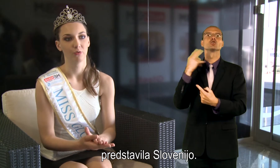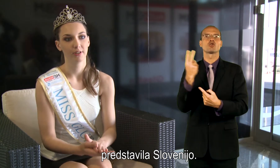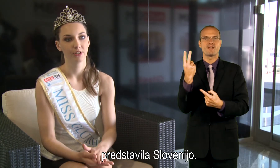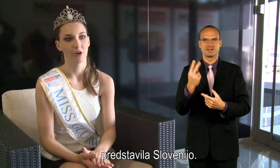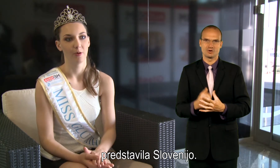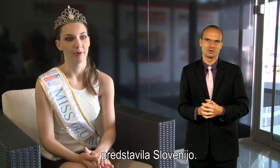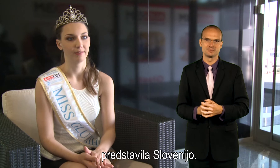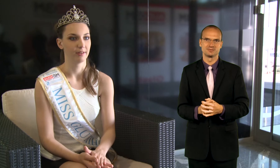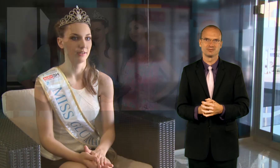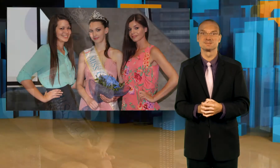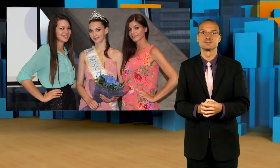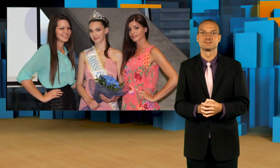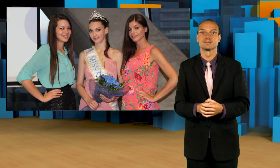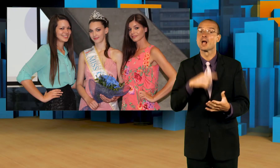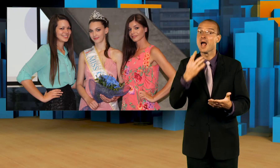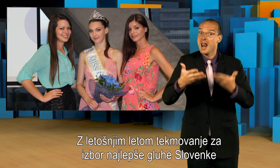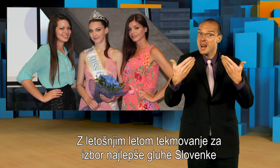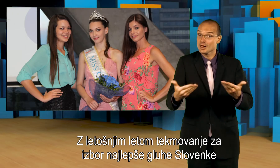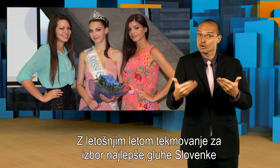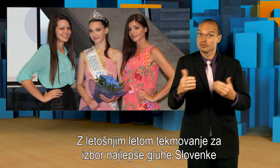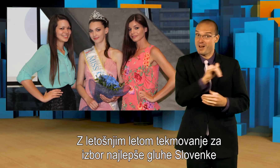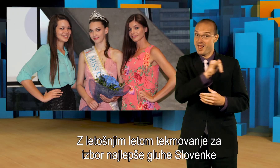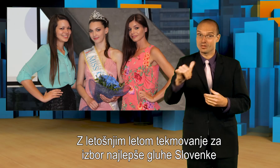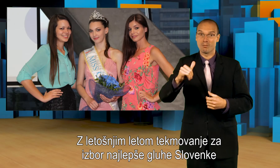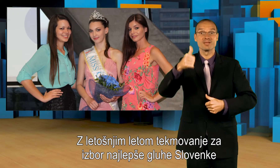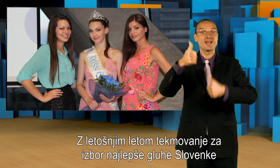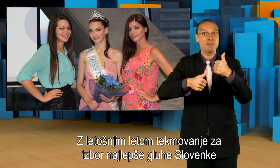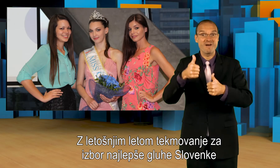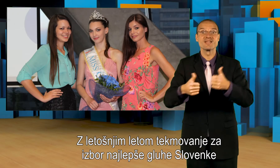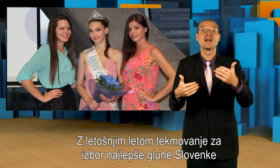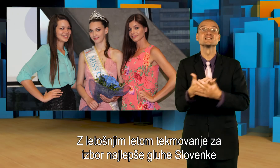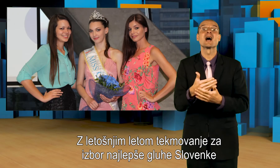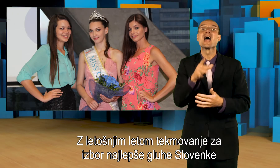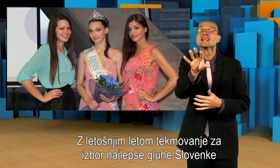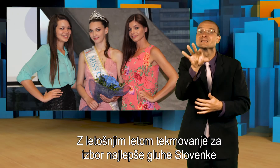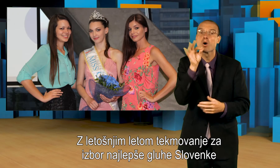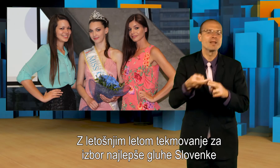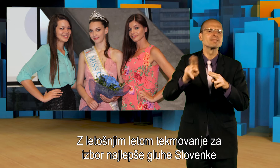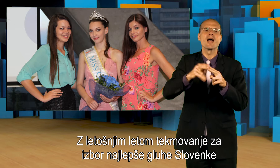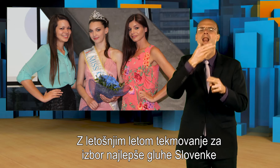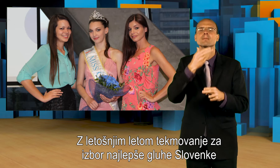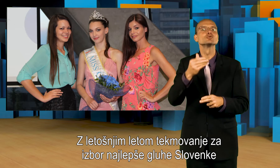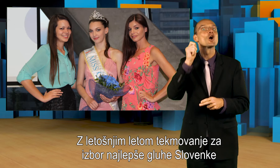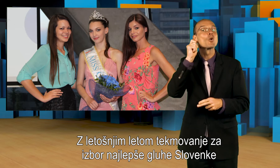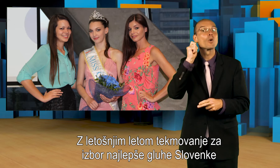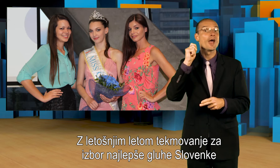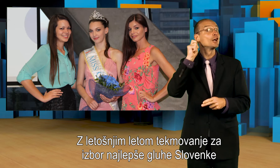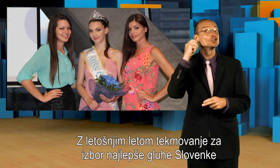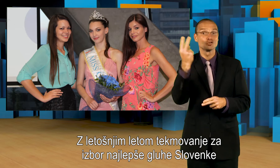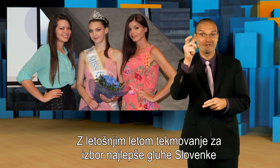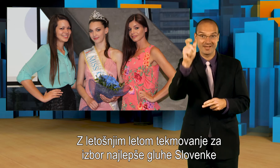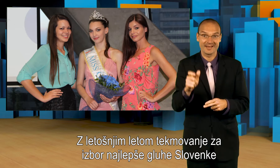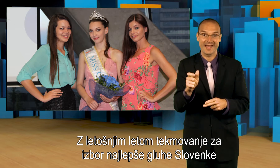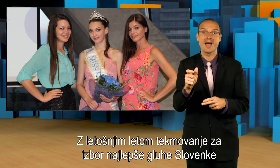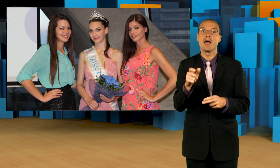predstavila Slovenijo. Z letošnjim letom tekmovanje za izbor najlepše gluhe Slovenke prehaja na